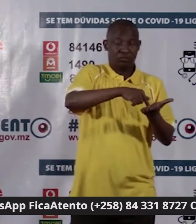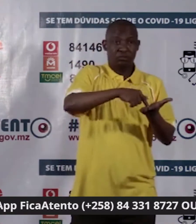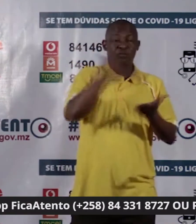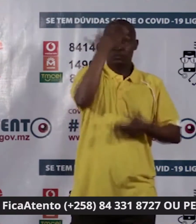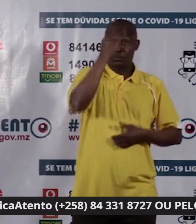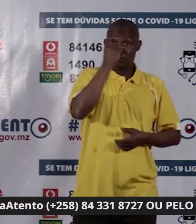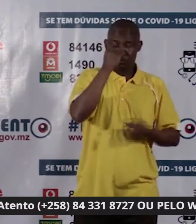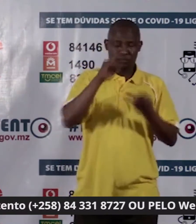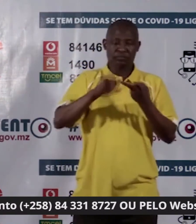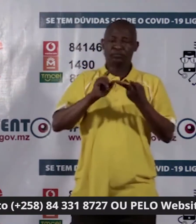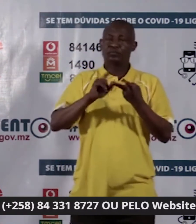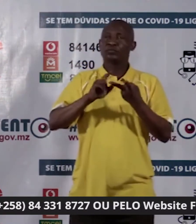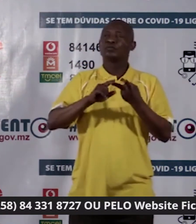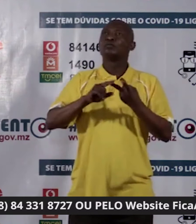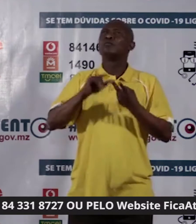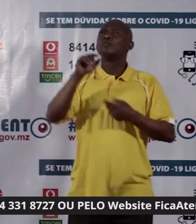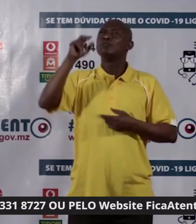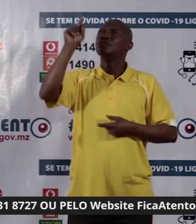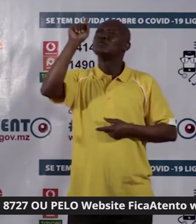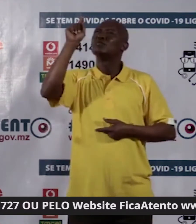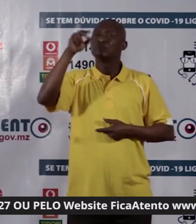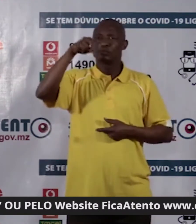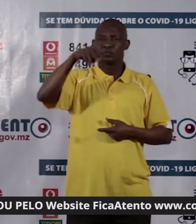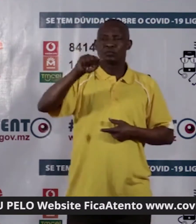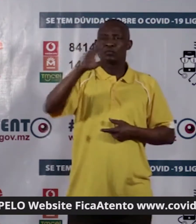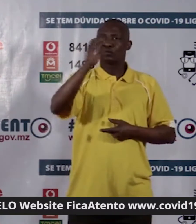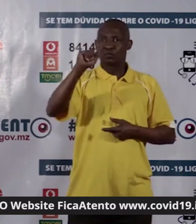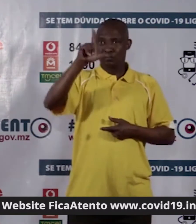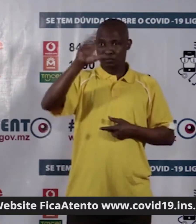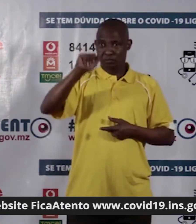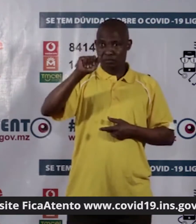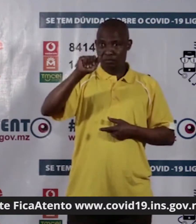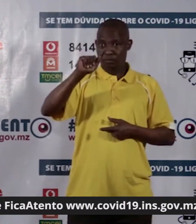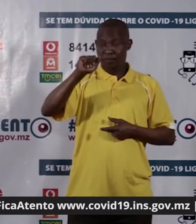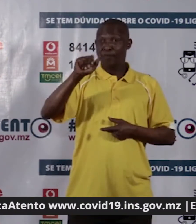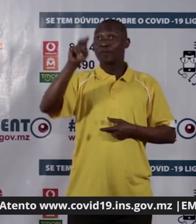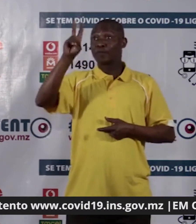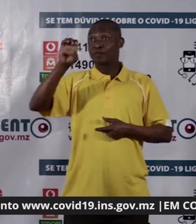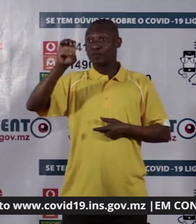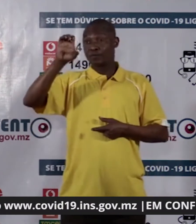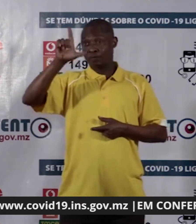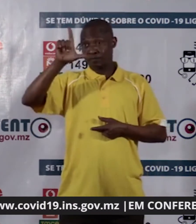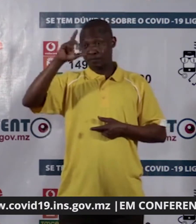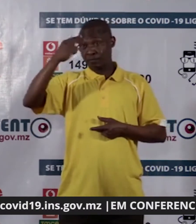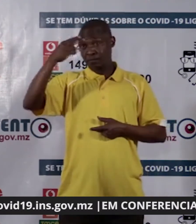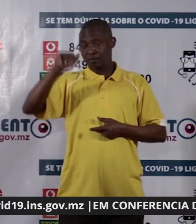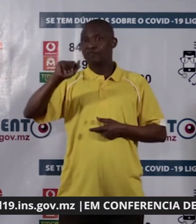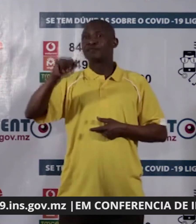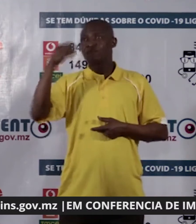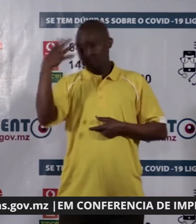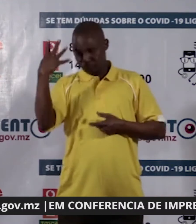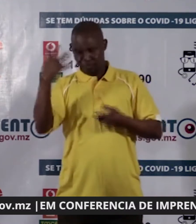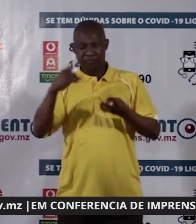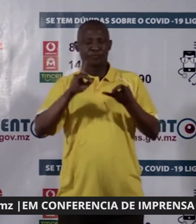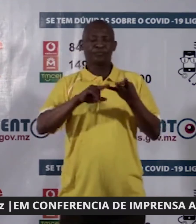Velha, que resultam da vigilância nas unidades sanitárias. 15 casos na província